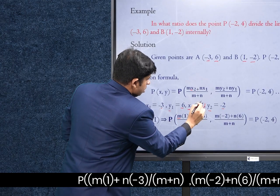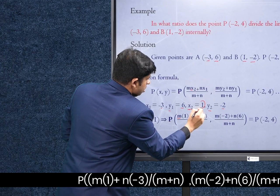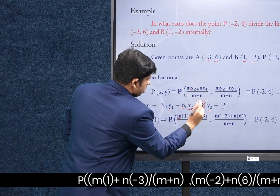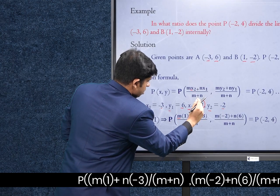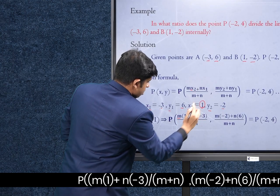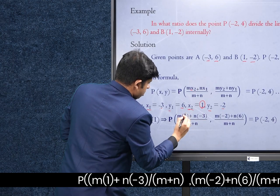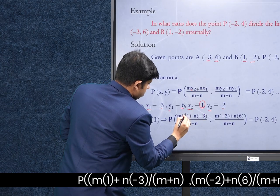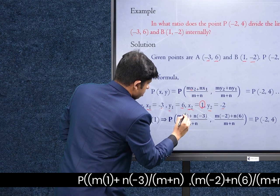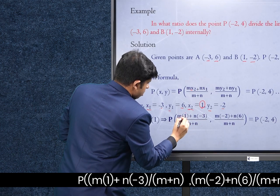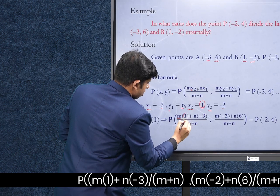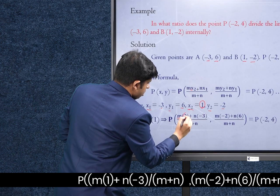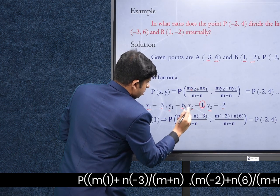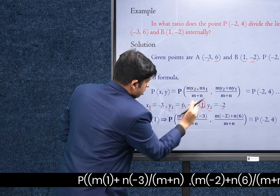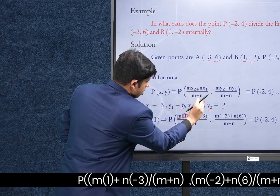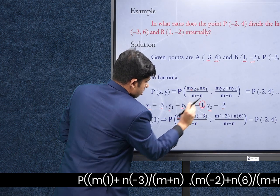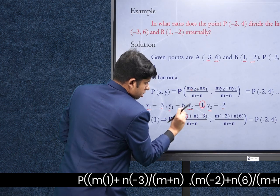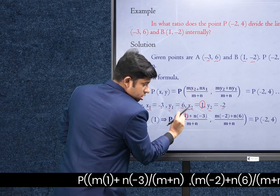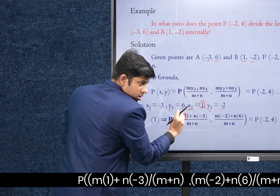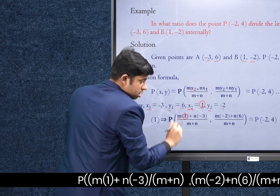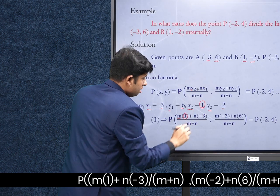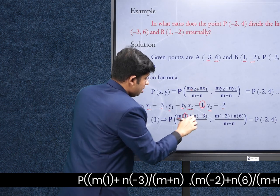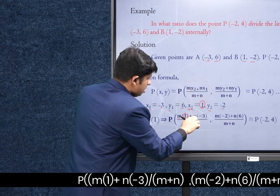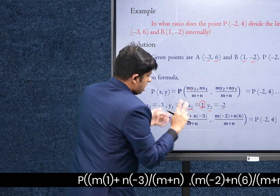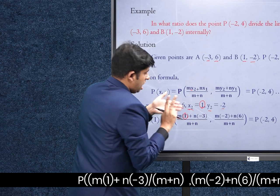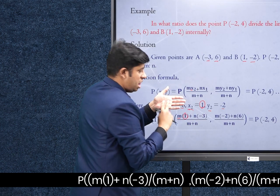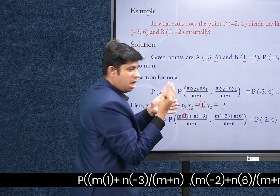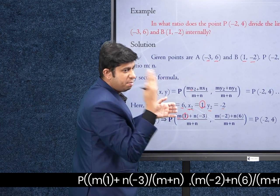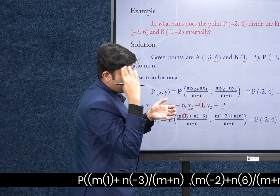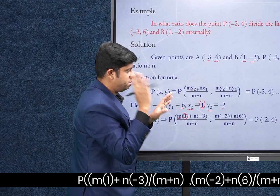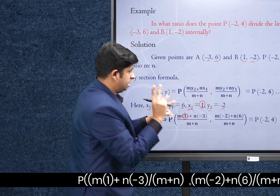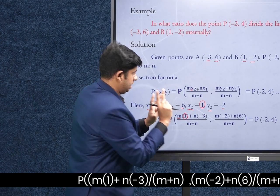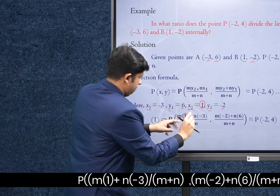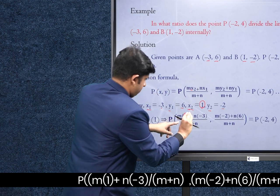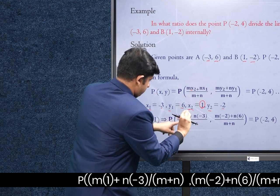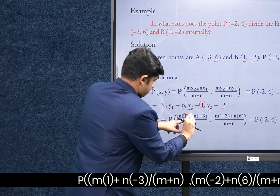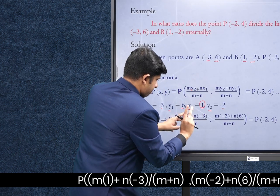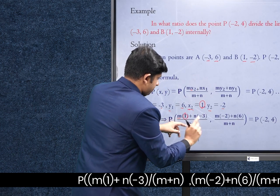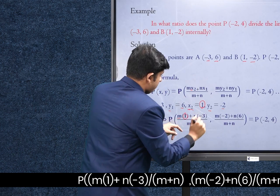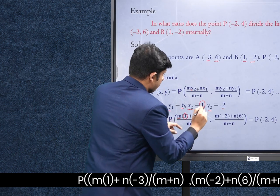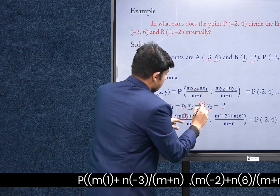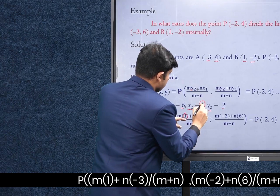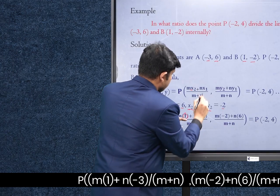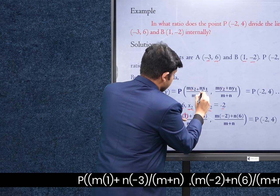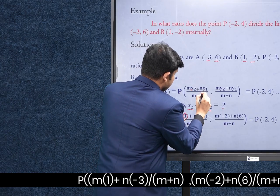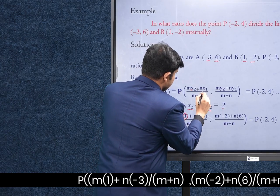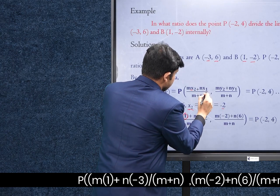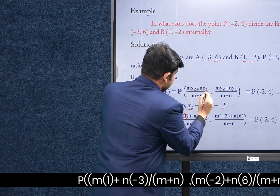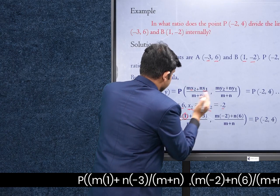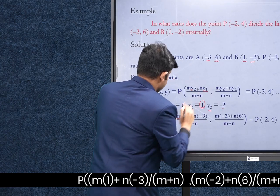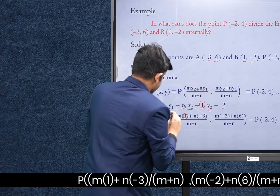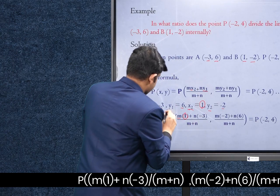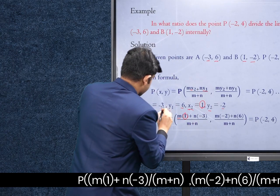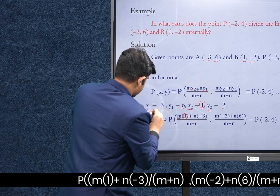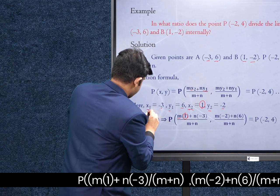கீழ்க்கோடு எம் கூட்டல் என் எம் அடைப்புக்குறிக்குள் கழித்தல் 2 கூட்டல் என் அடைப்புக்குறிக்குள்